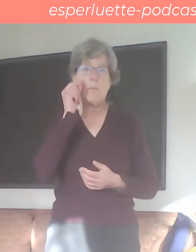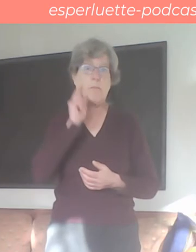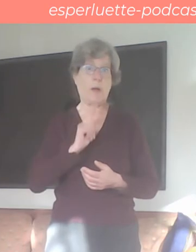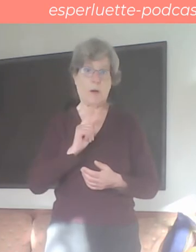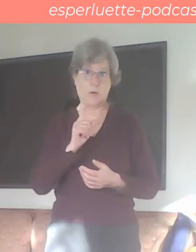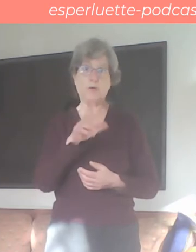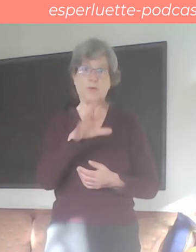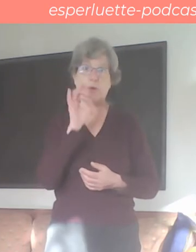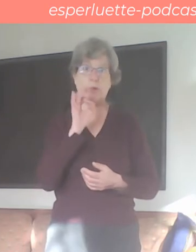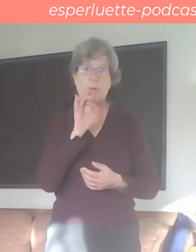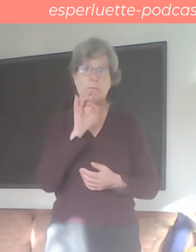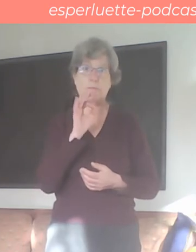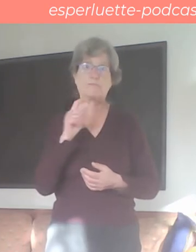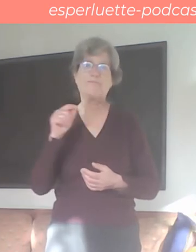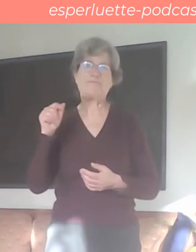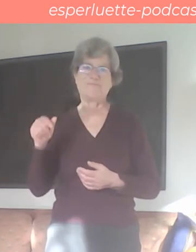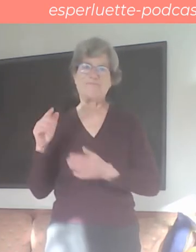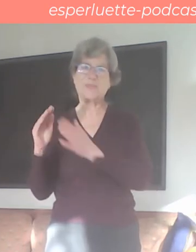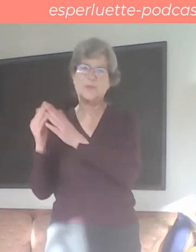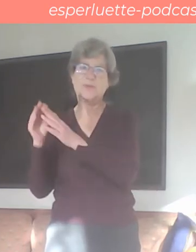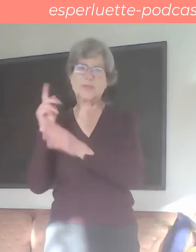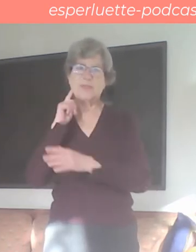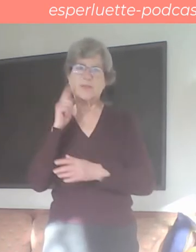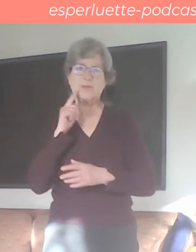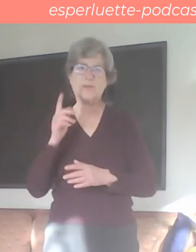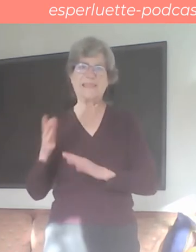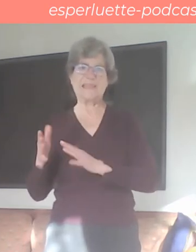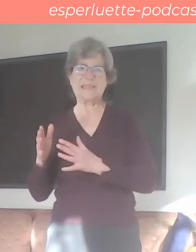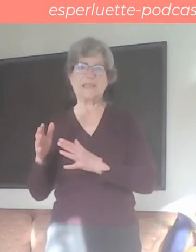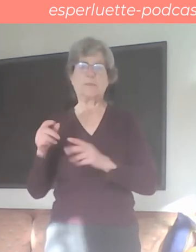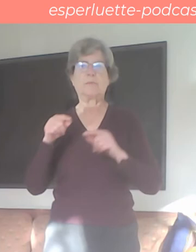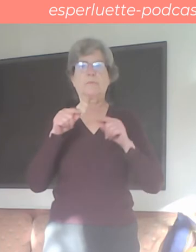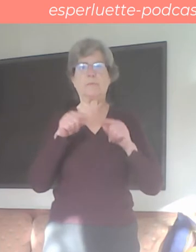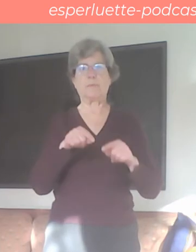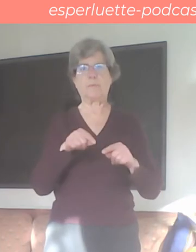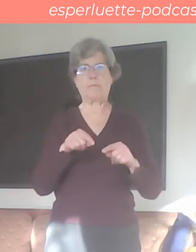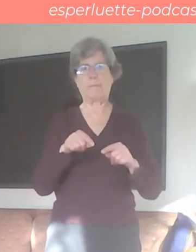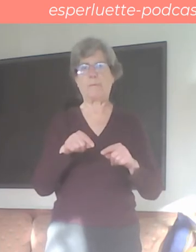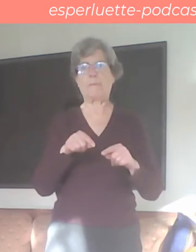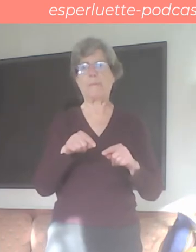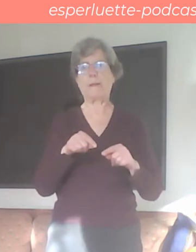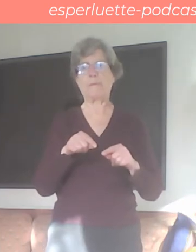des... pas tous... mais la plupart des personnes sourdes appartenant vraiment à la communauté sourde sont contre les